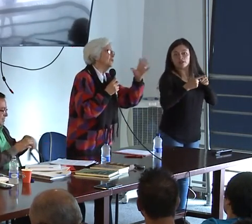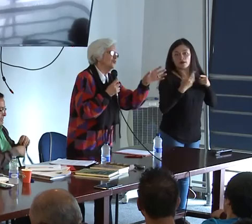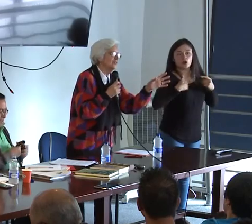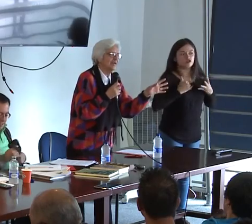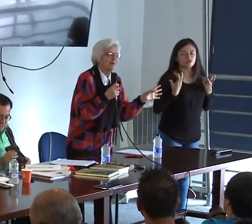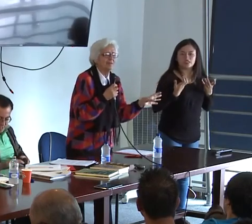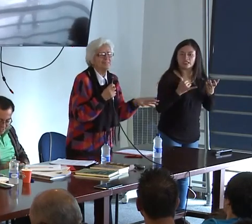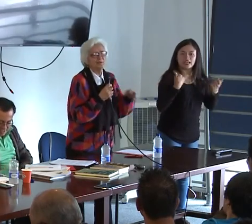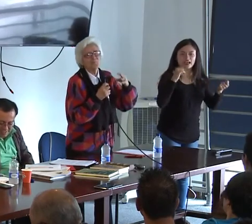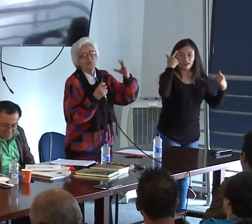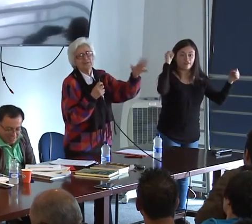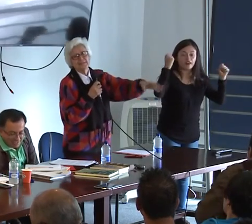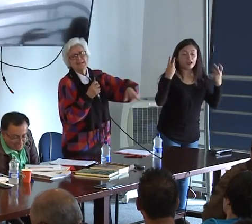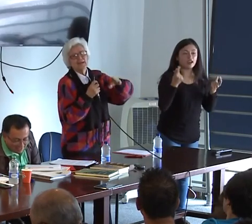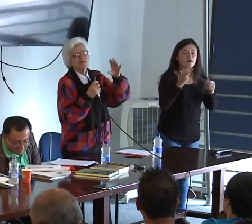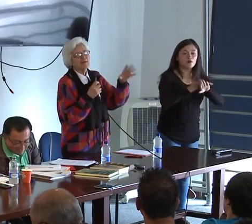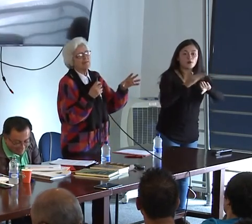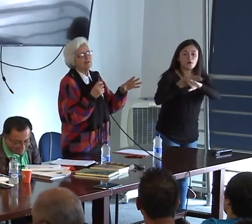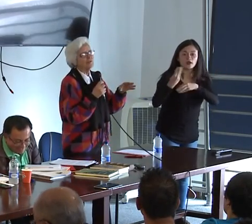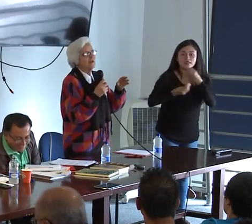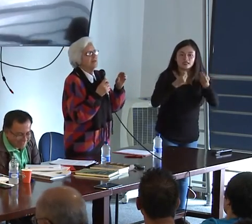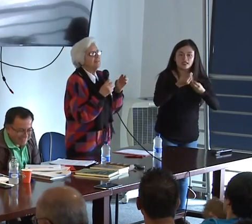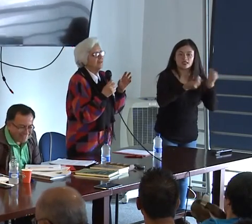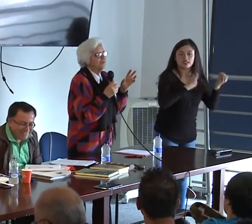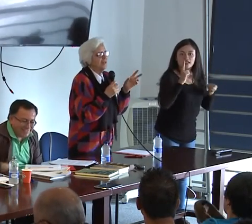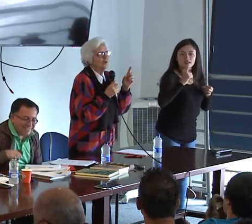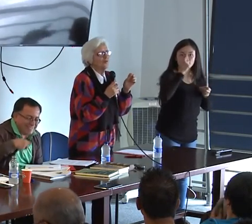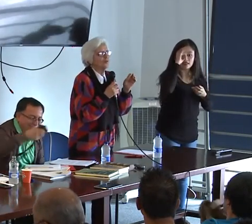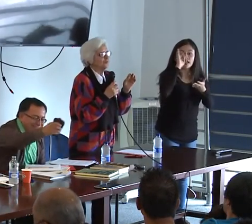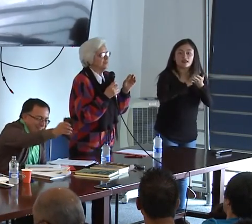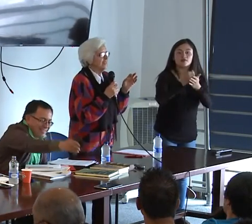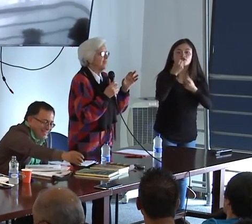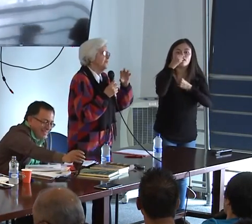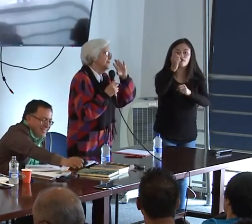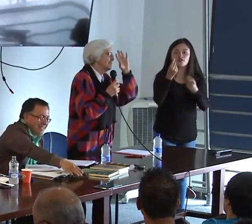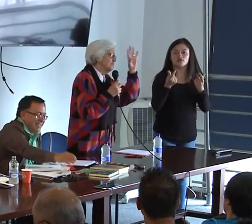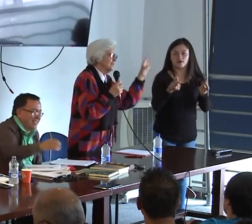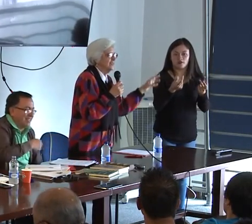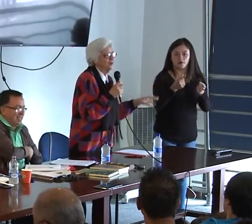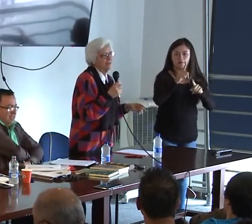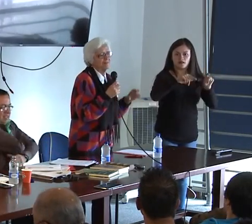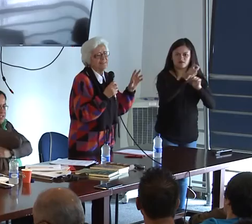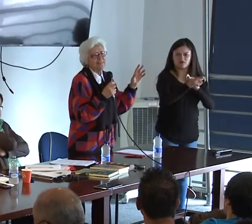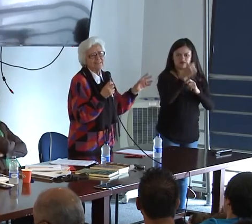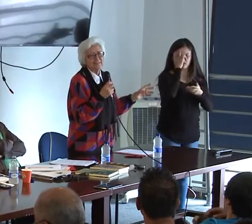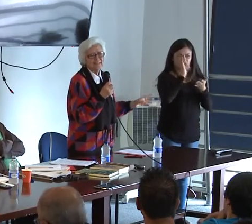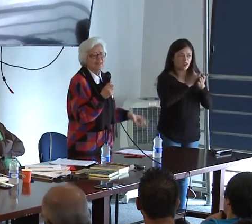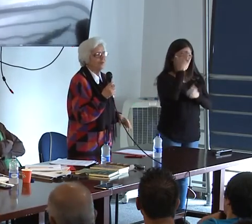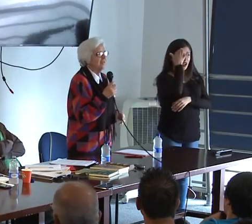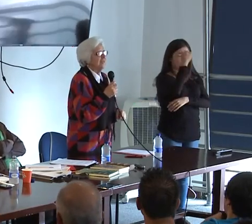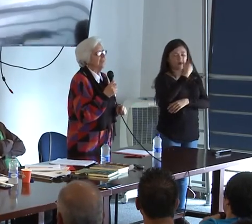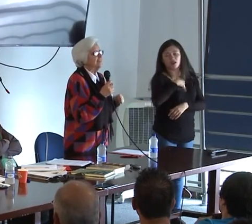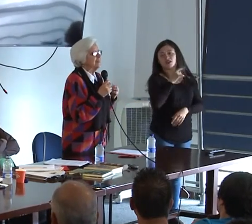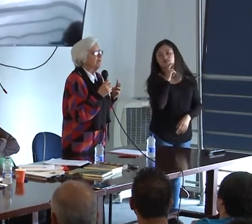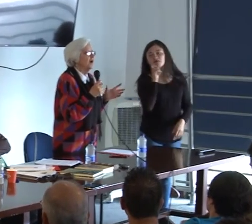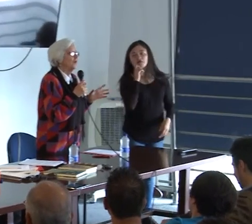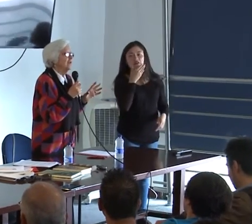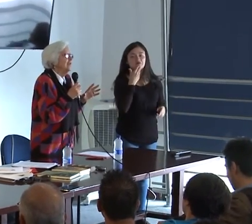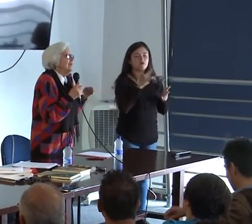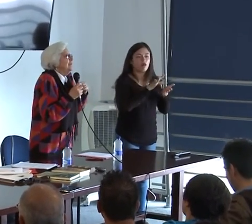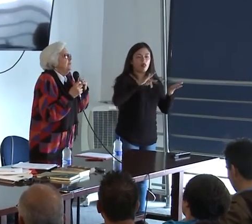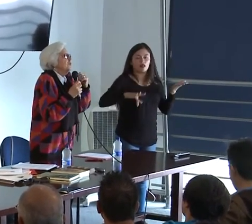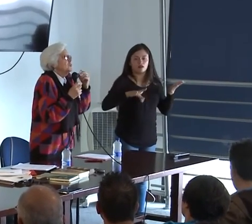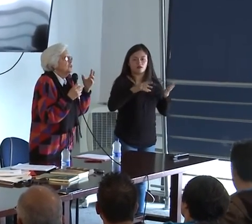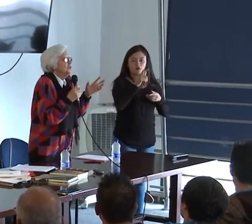Entonces, claro, todo de cabeza, pues, hay que llevar eso. Tanto que algunos, pues, la academia les parecía horrible, se retiraron y el trabajo